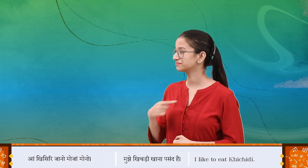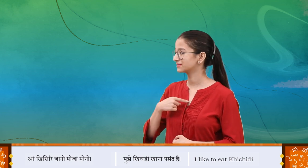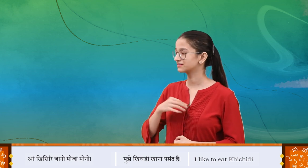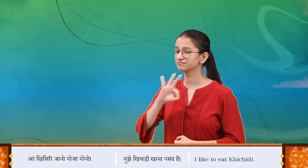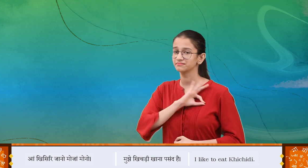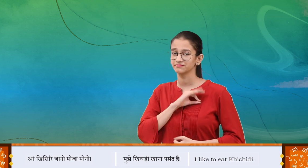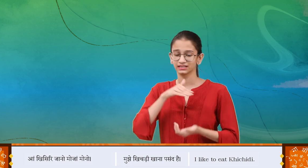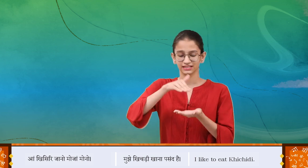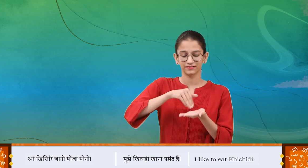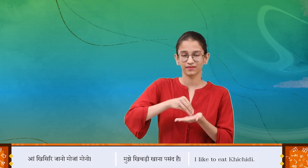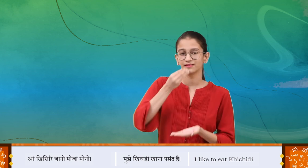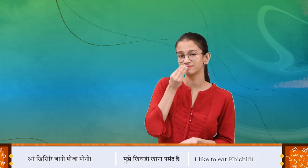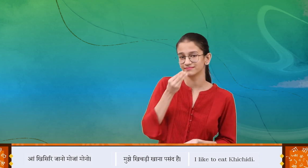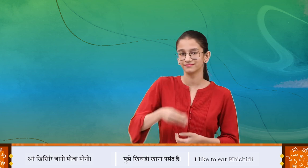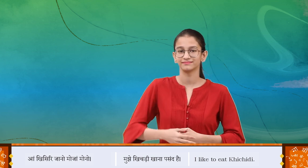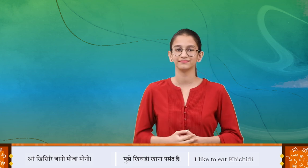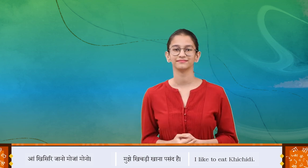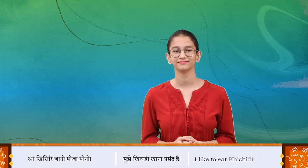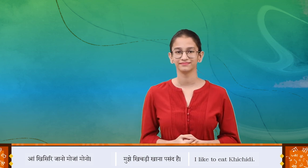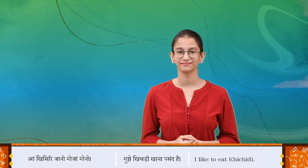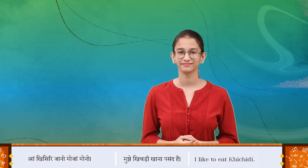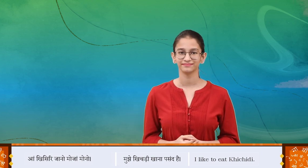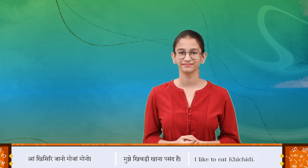Ang kishiri zane muzang mune.